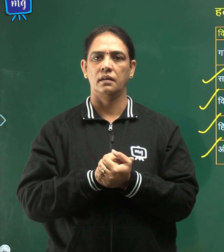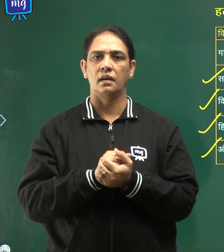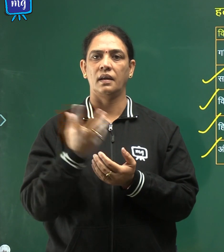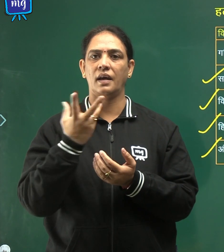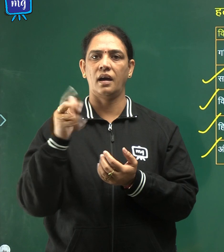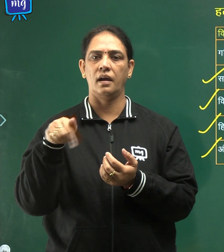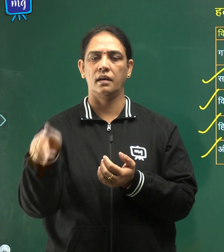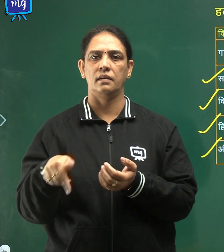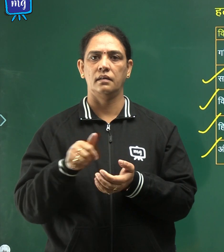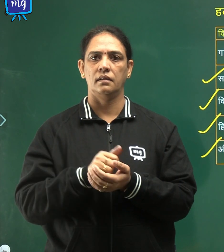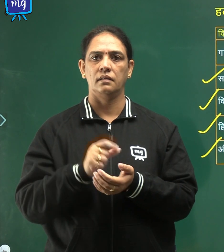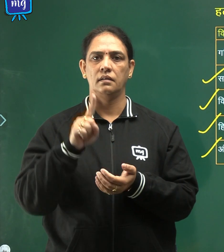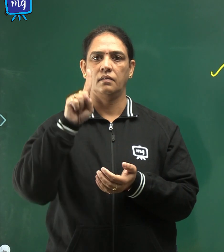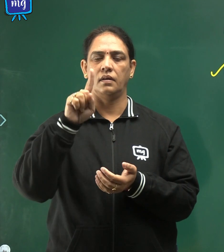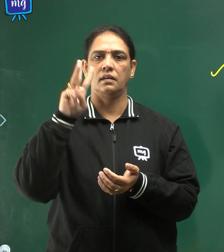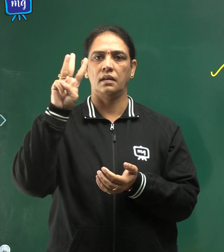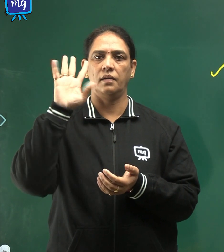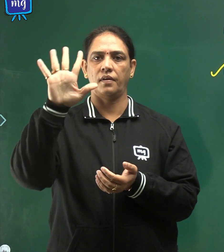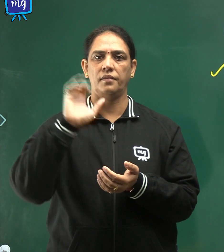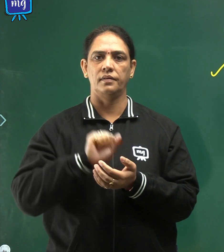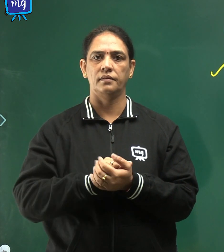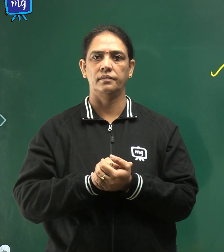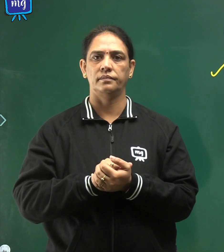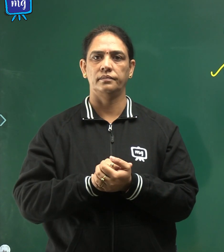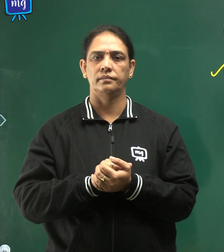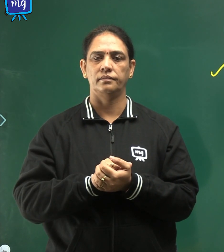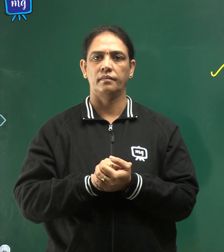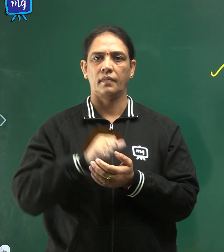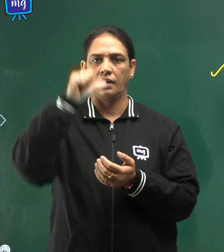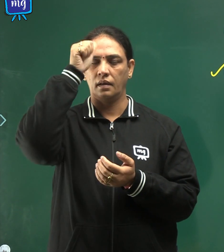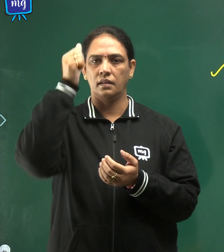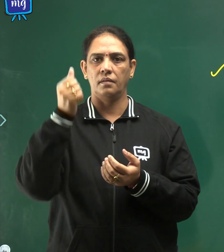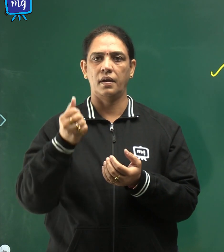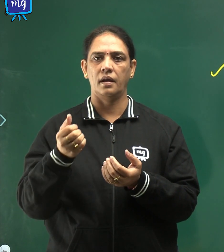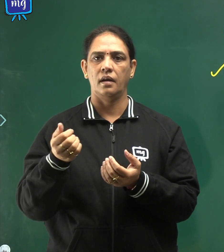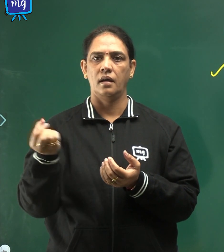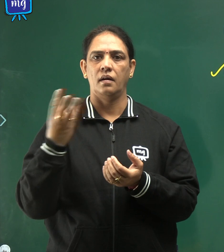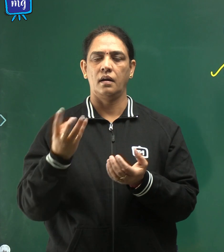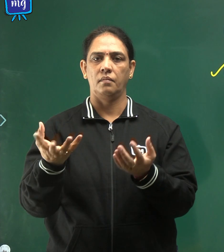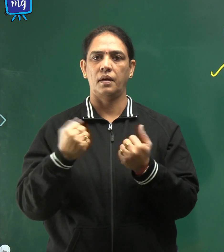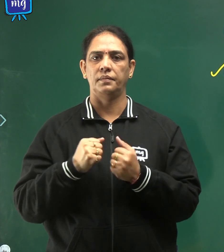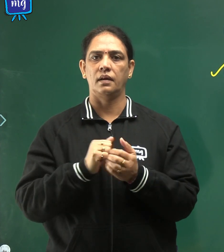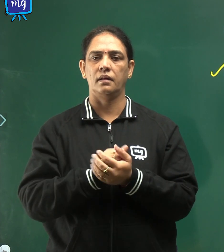कितने हैं? 135। हिंदी में प्राप्त अंक